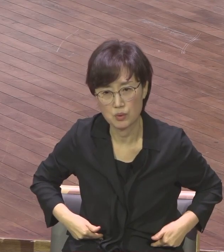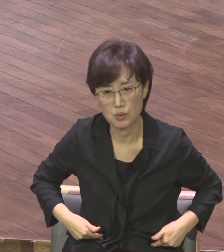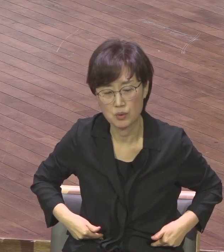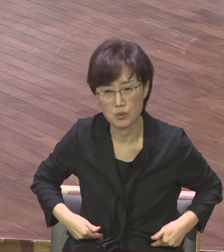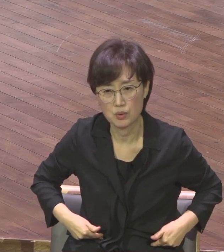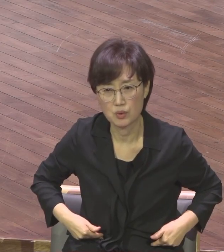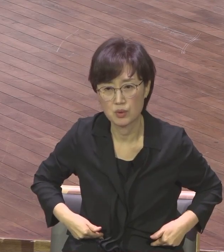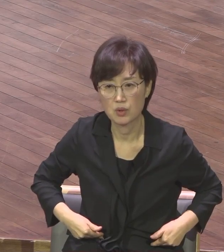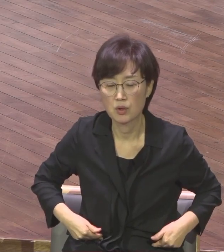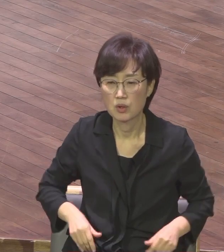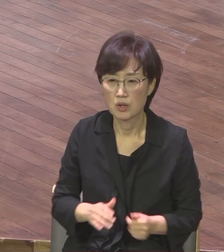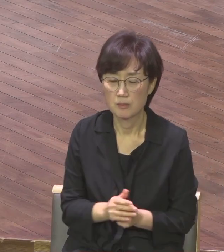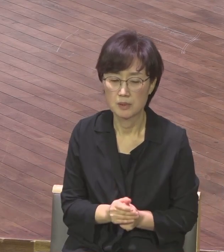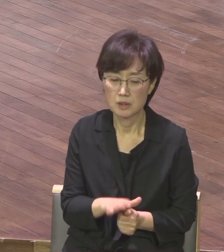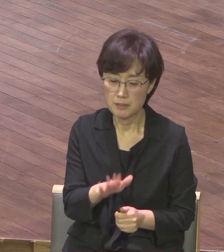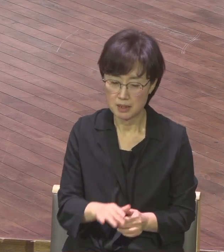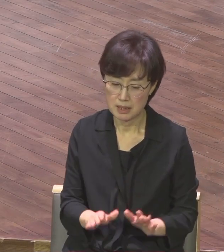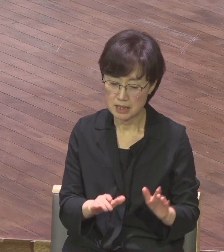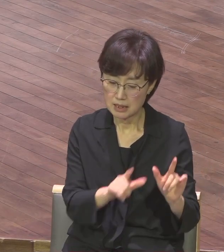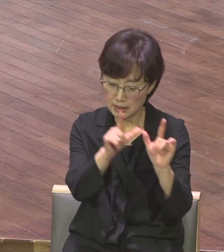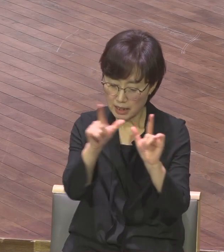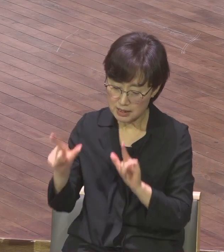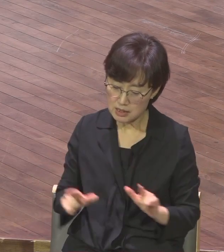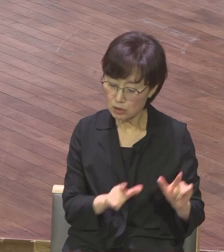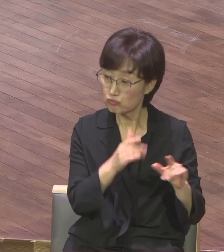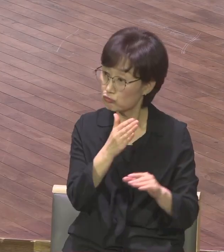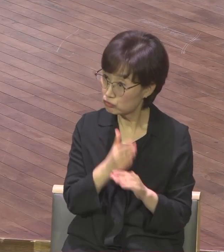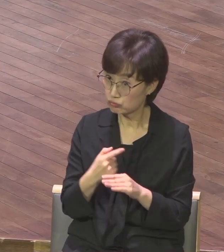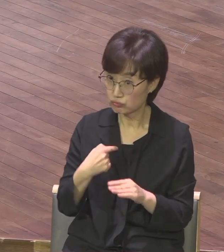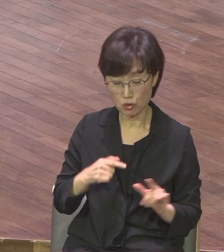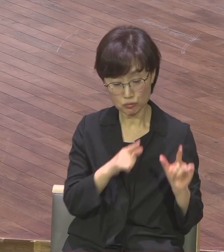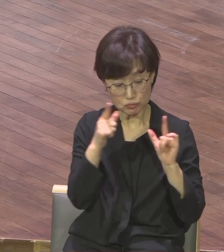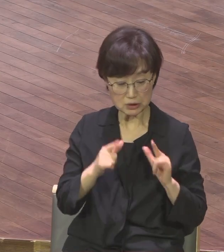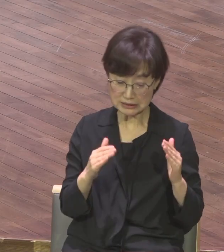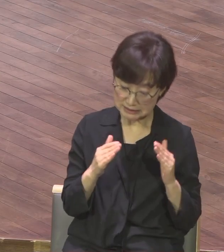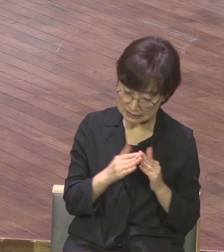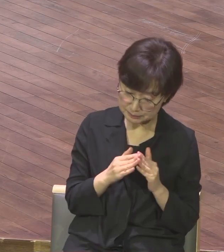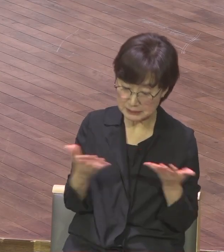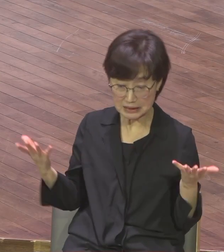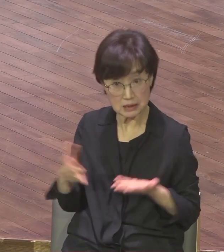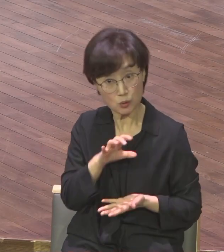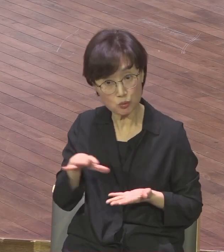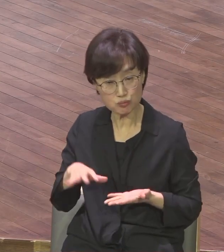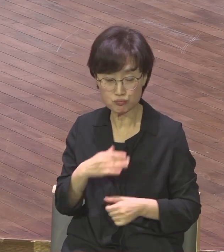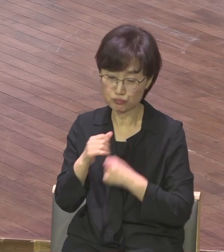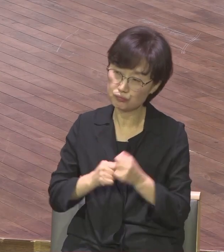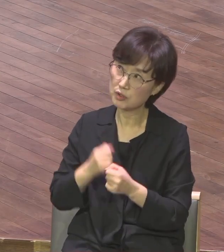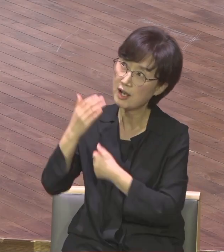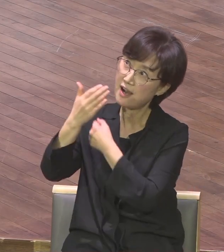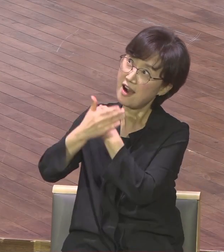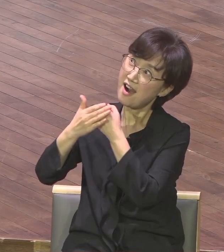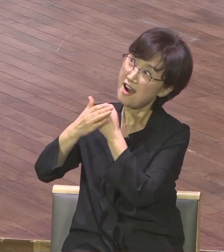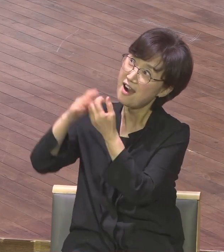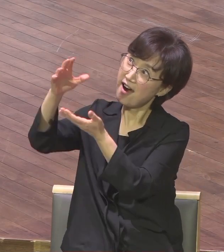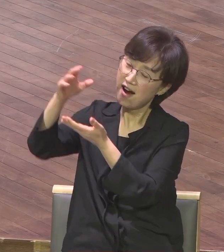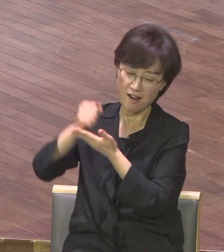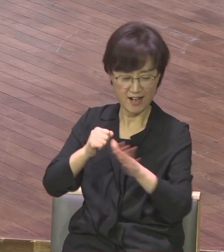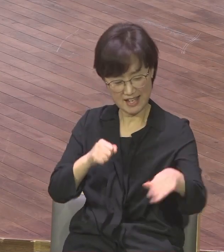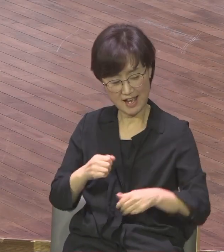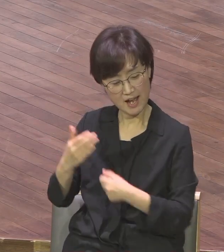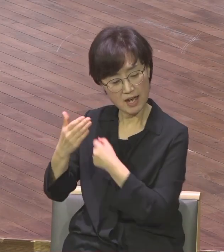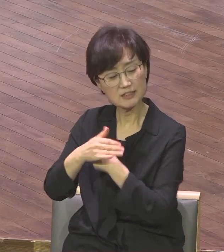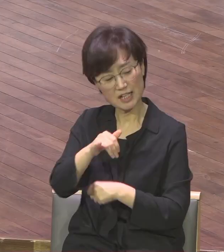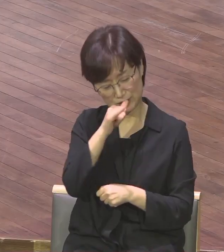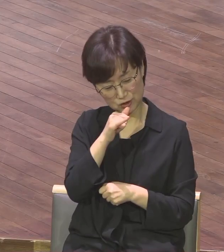거창하게 현장 회복보다도 그냥 삶 속에서 여러분 입에서 받은 그 말씀을 전하면 돼요. 그냥 말해주면